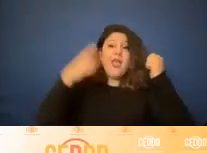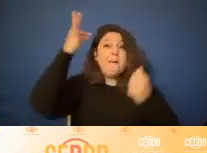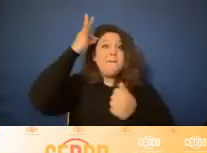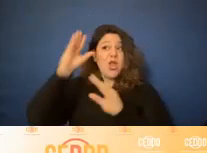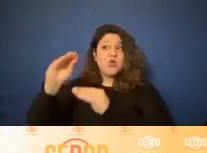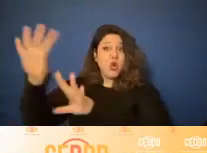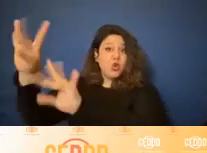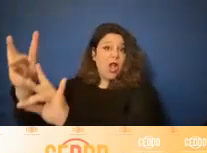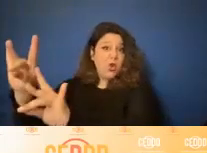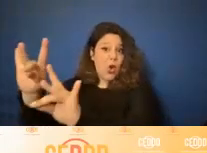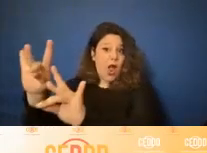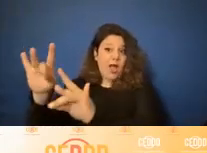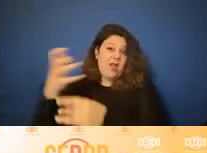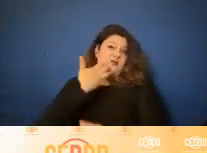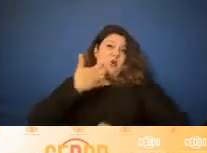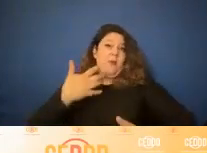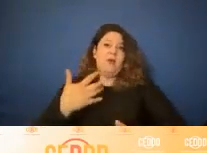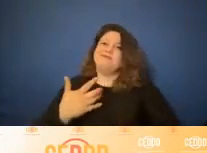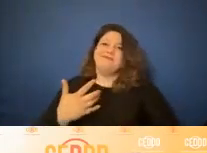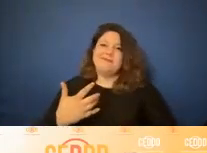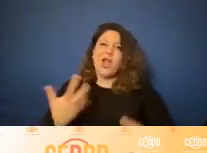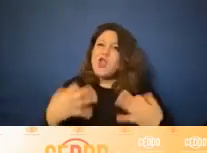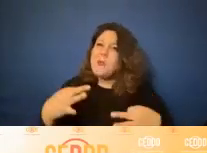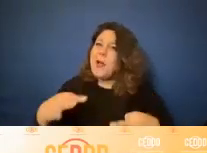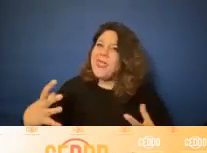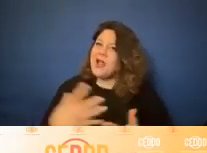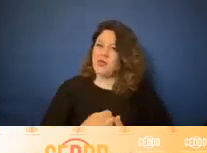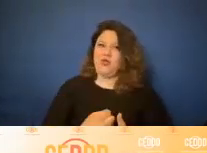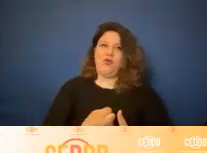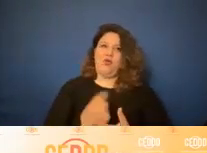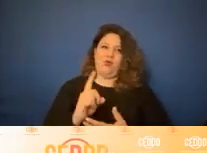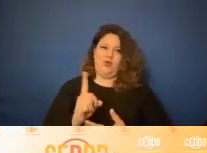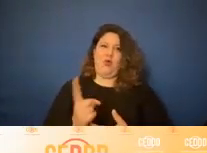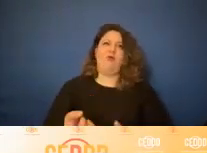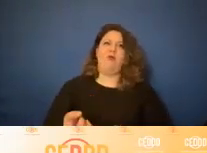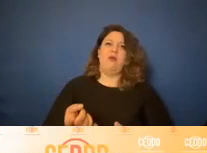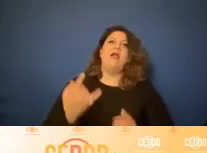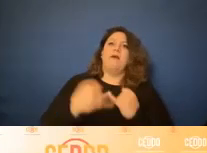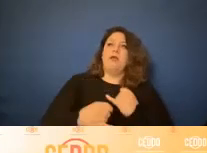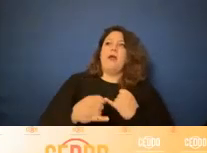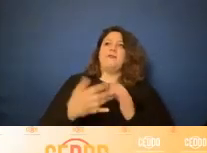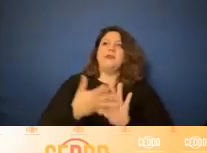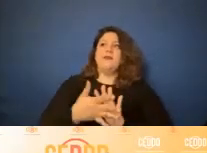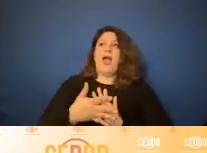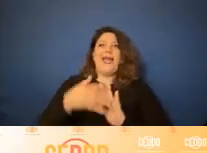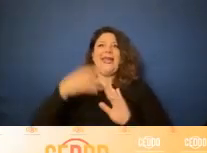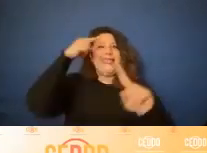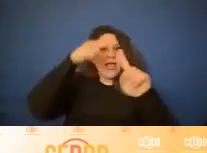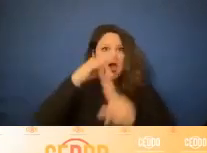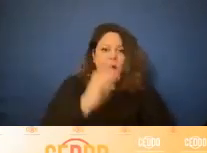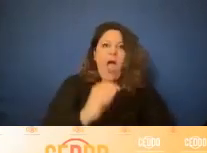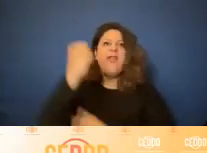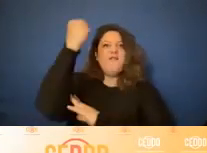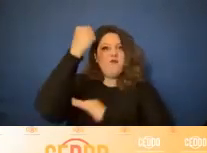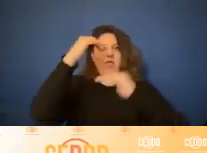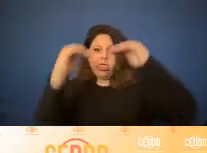Lo estamos normalizando todo, trivializando todo. Es la persistencia, es la intencionalidad, es la desproporción de fuerzas. Y tenemos que